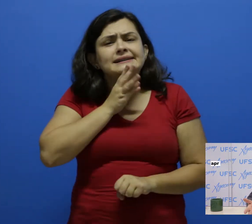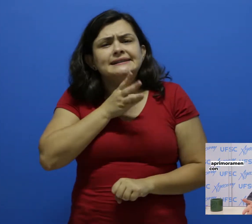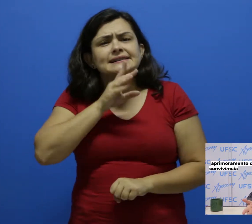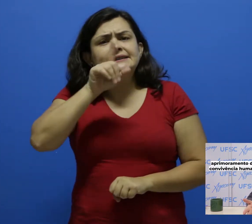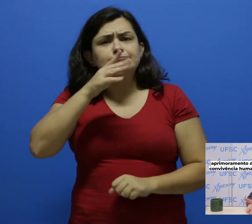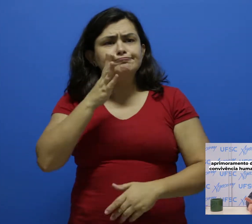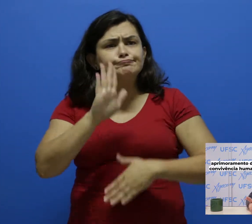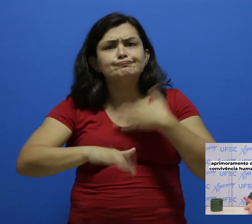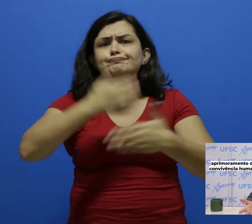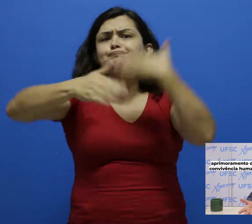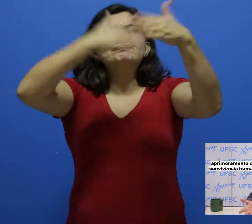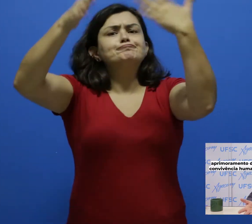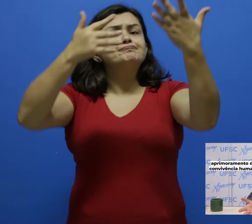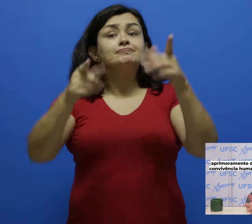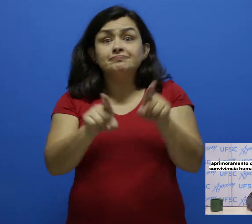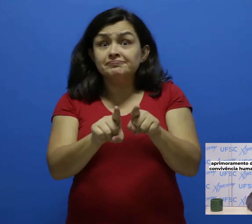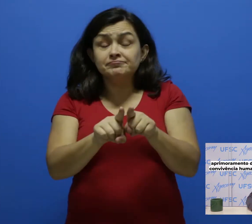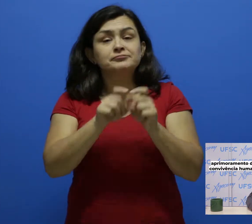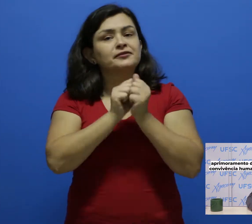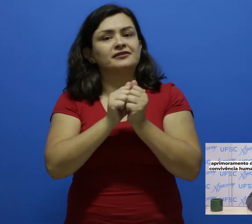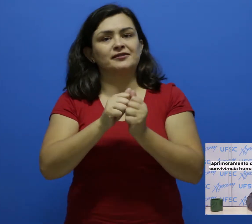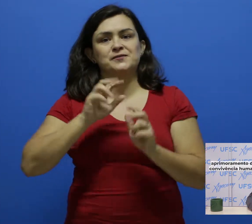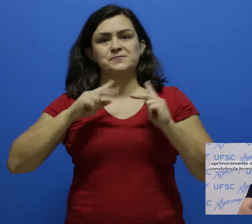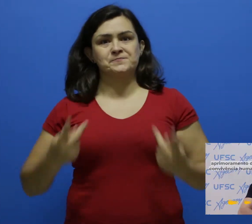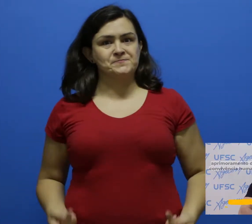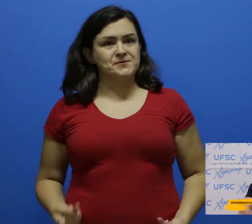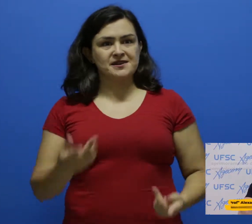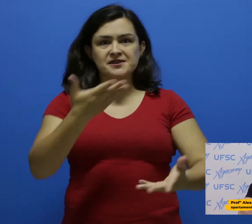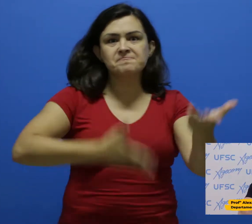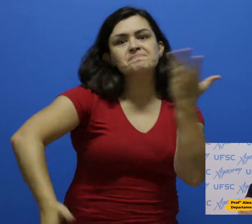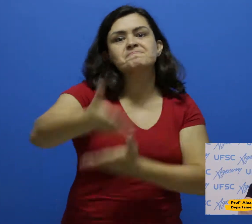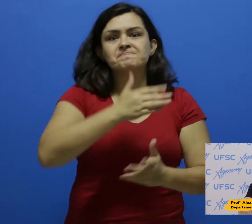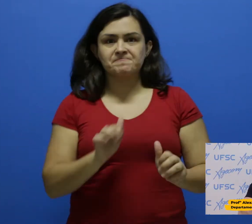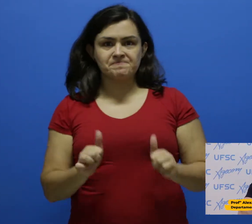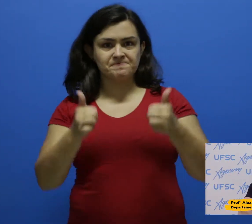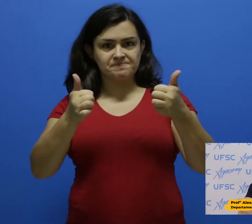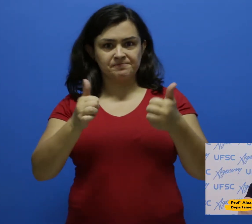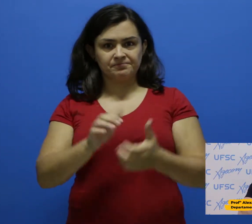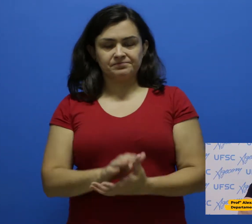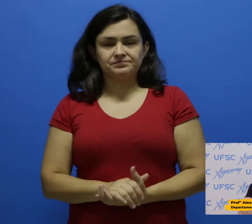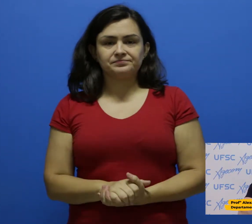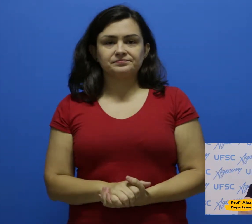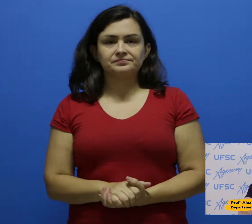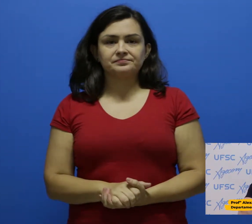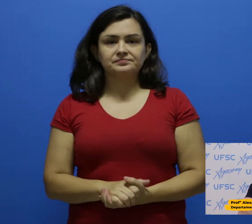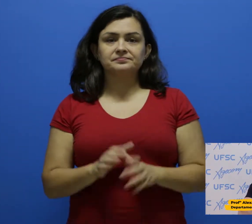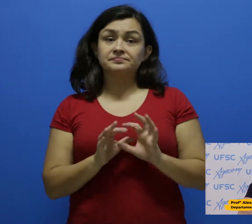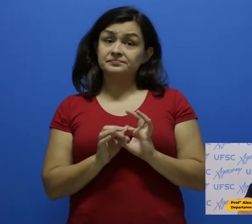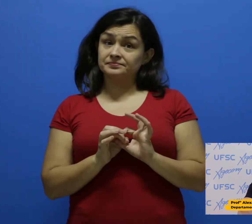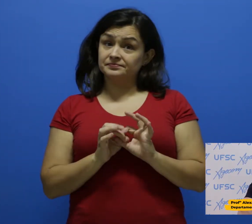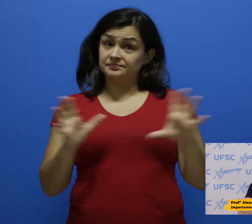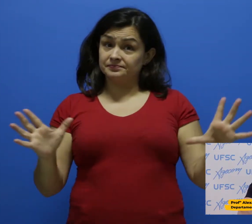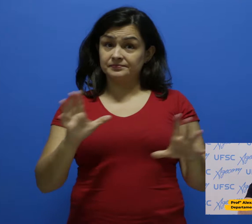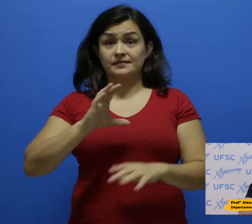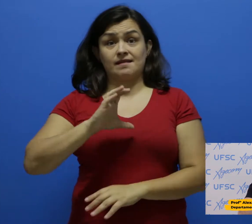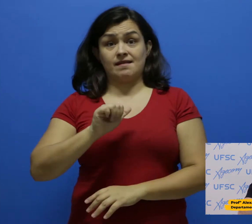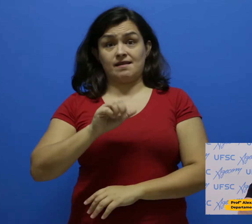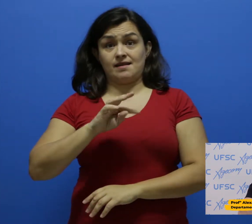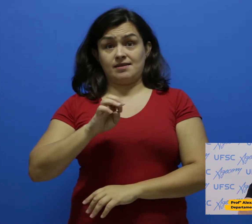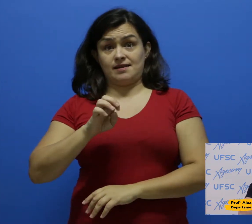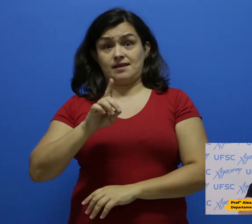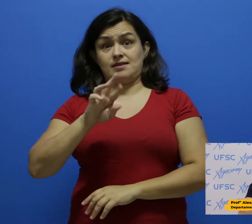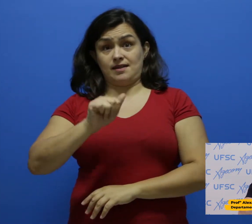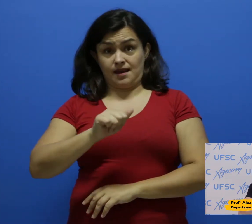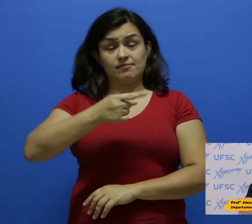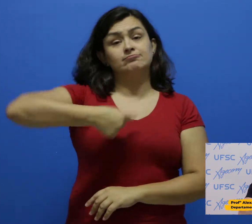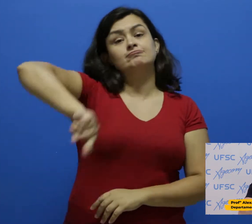do aprimoramento da convivência humana, sobretudo, né? A liberdade de cátedra tem que ser entendida a partir de uma perspectiva